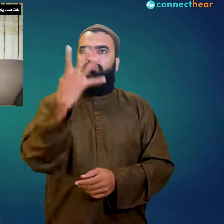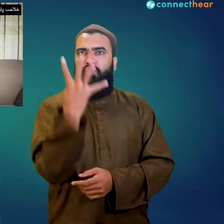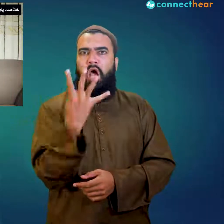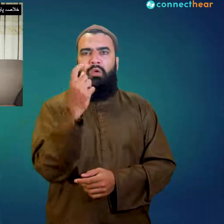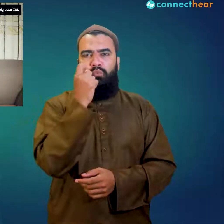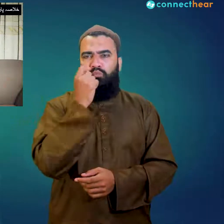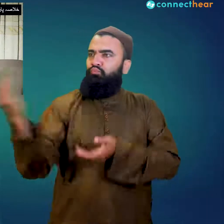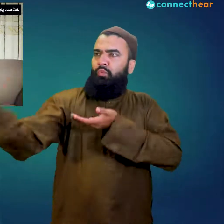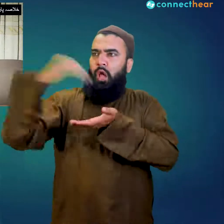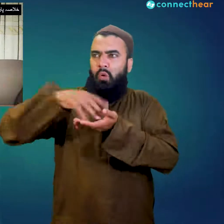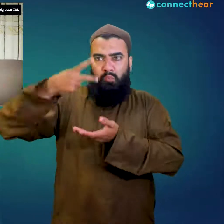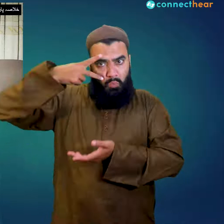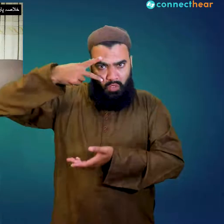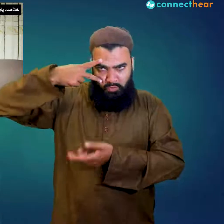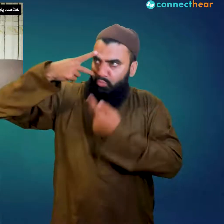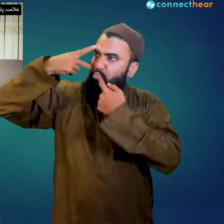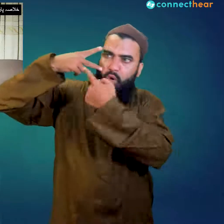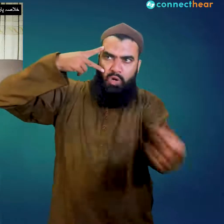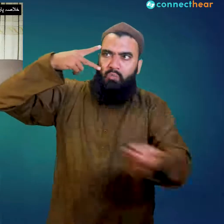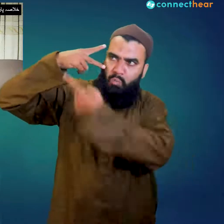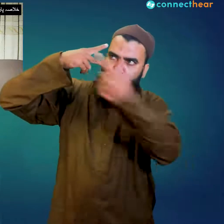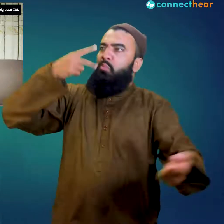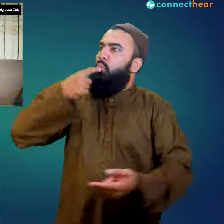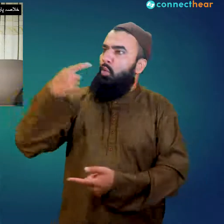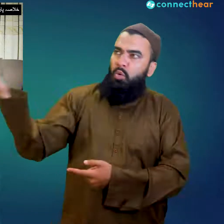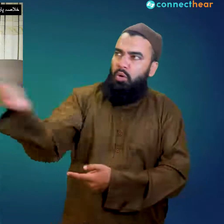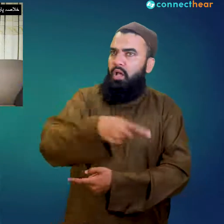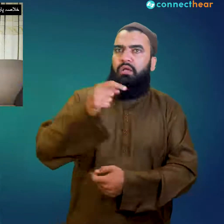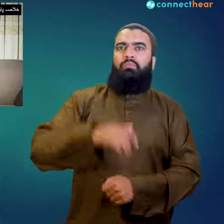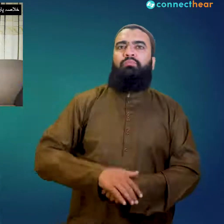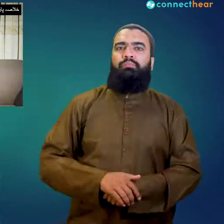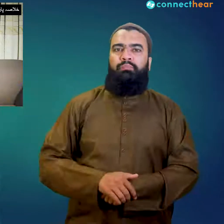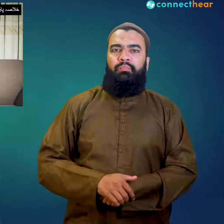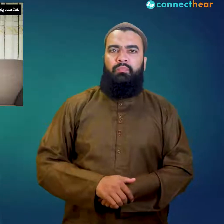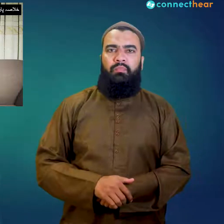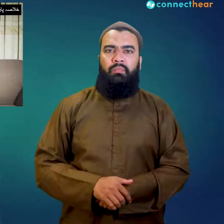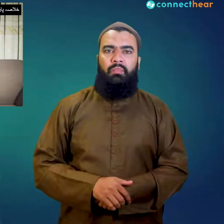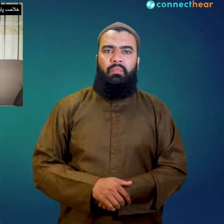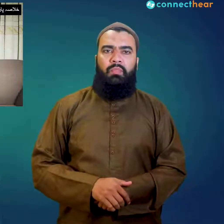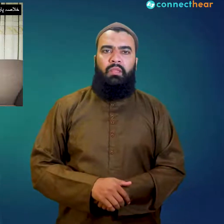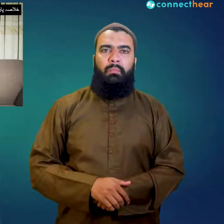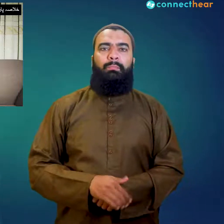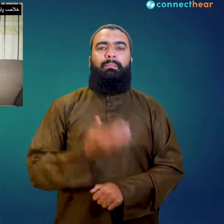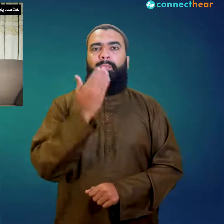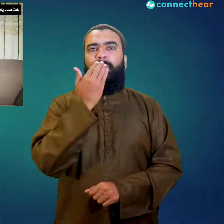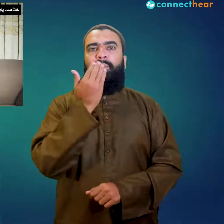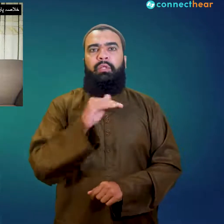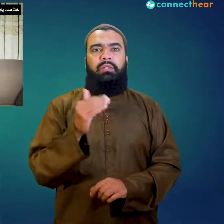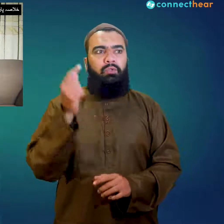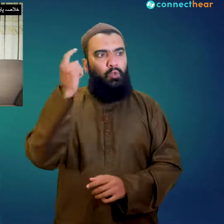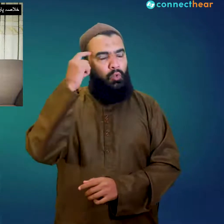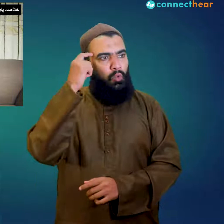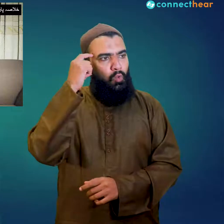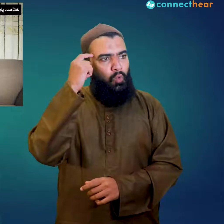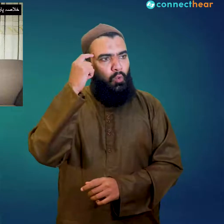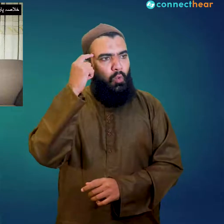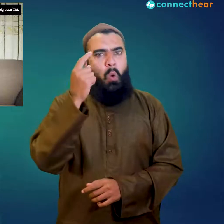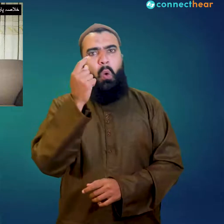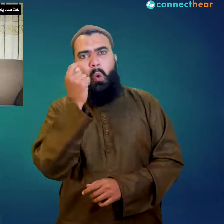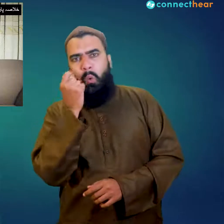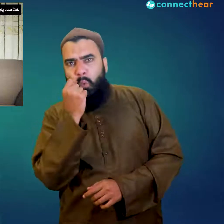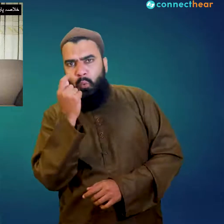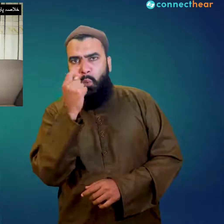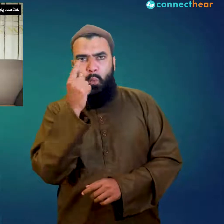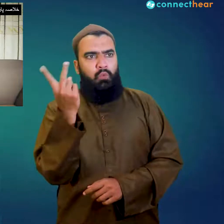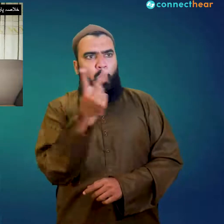جائیں، اور 4 گواہوں کی بھی حکمت مفسرین نے یہ فرمائی چونکہ اس میں 2 افراد ملوث ہوتے ہیں، اس